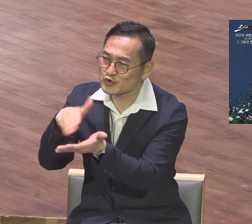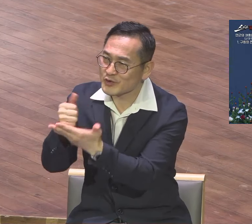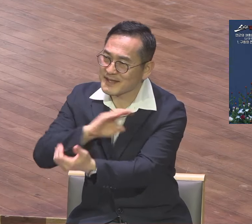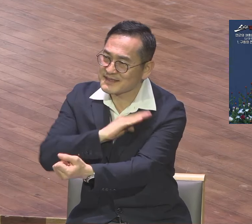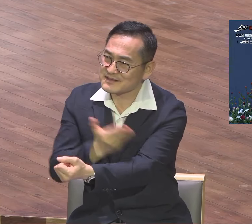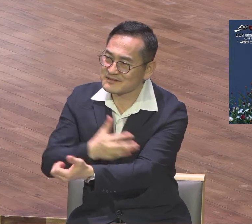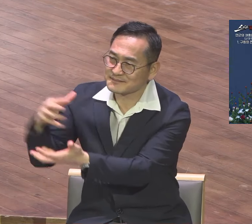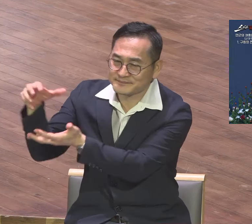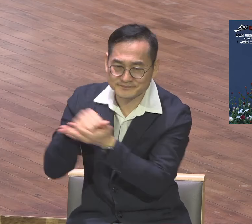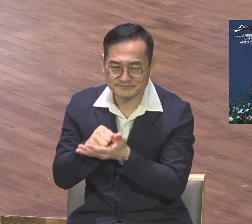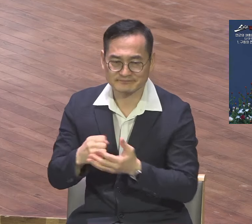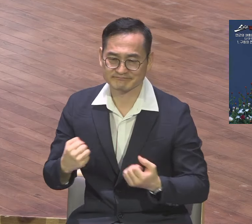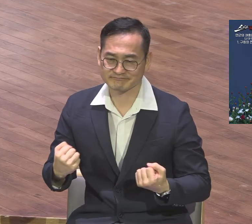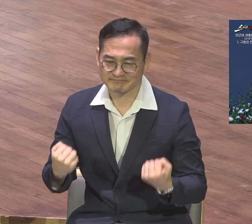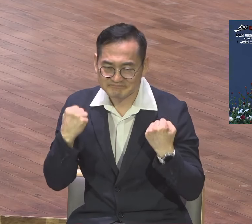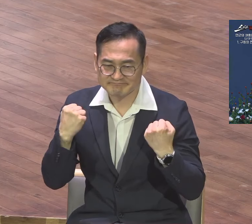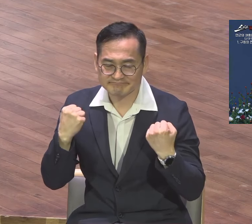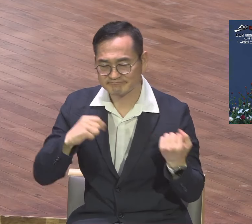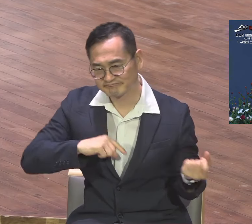힘입어라.